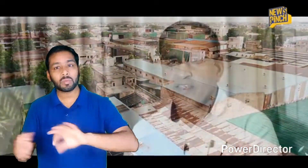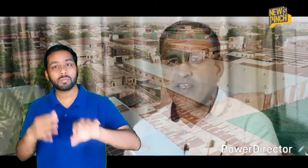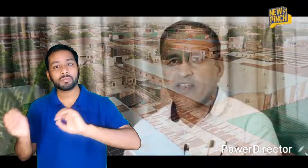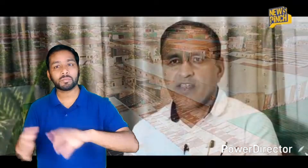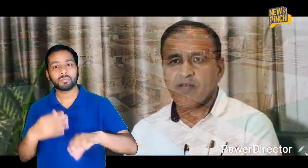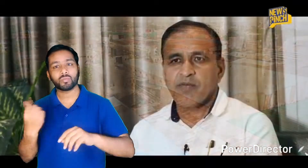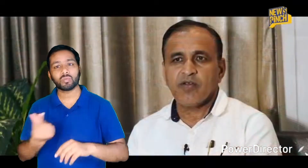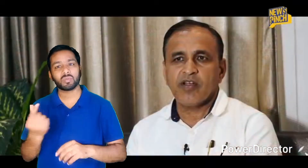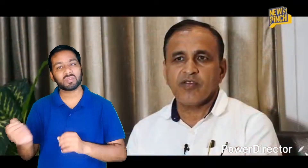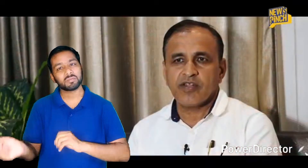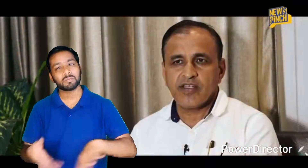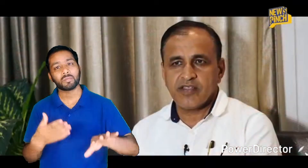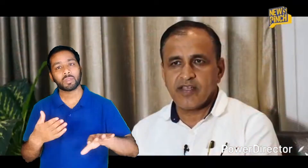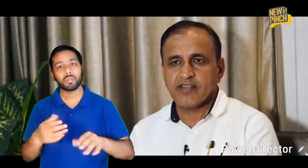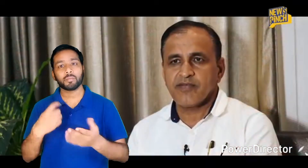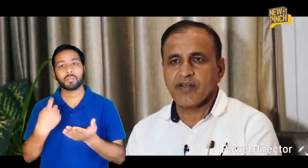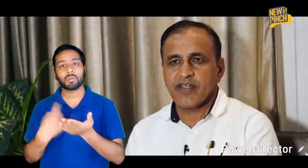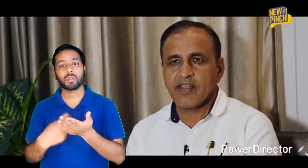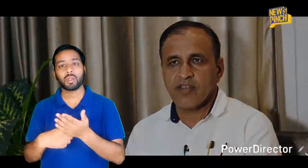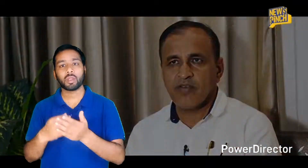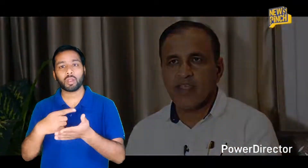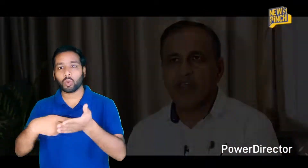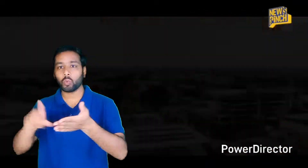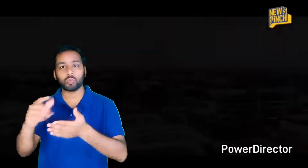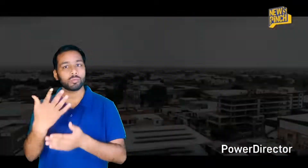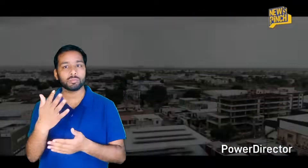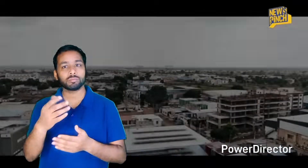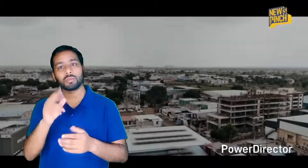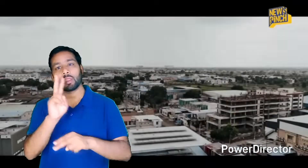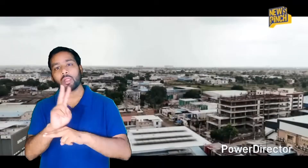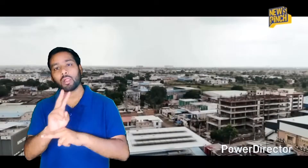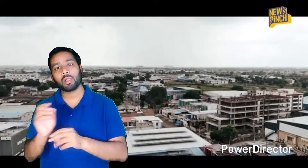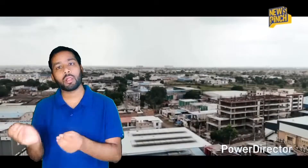बिल्कुल खेत के अंदर अनऑथराइज्ड तरीके से फैक्ट्रियां लगी हुई है।